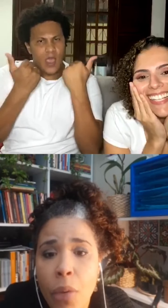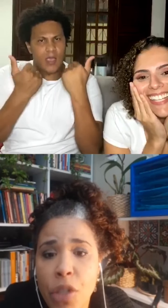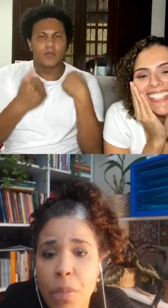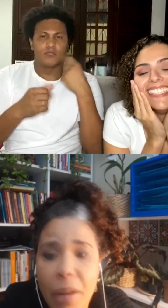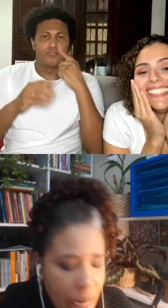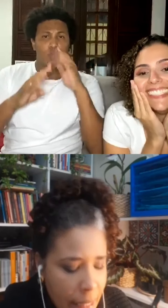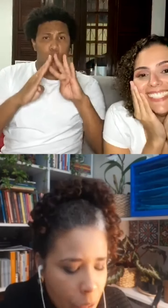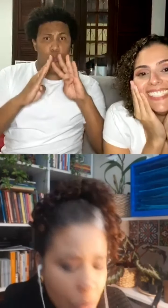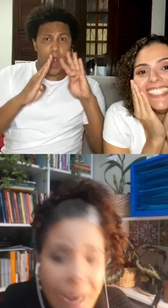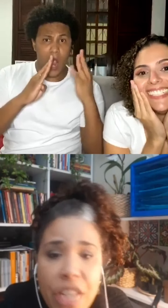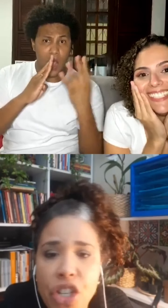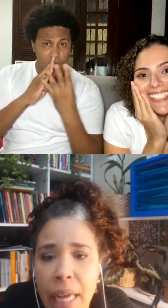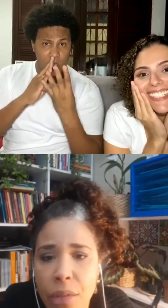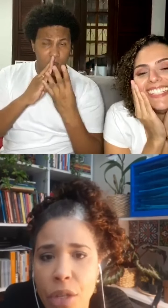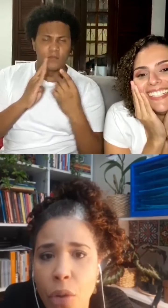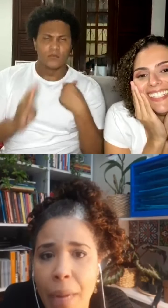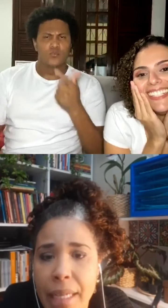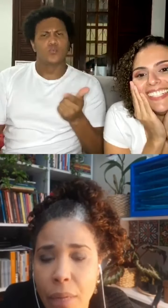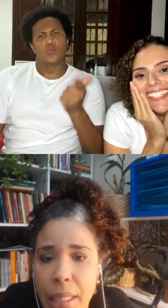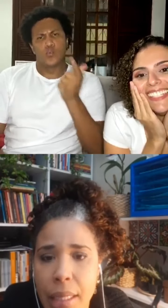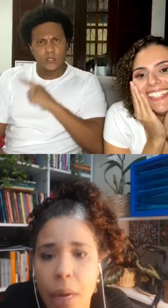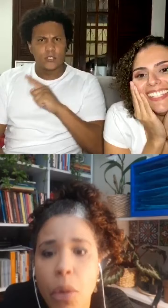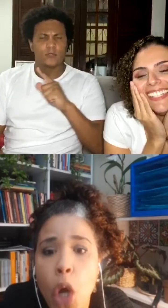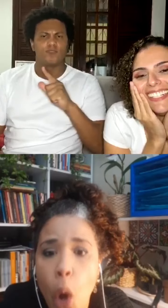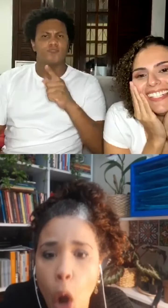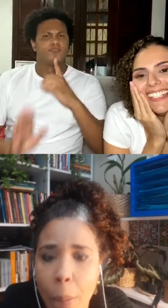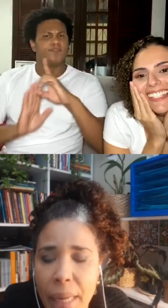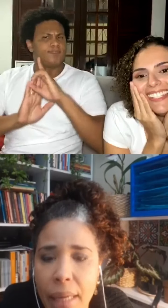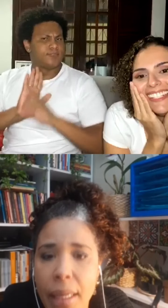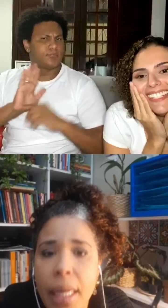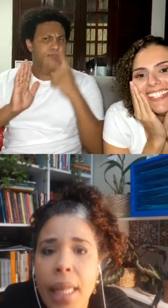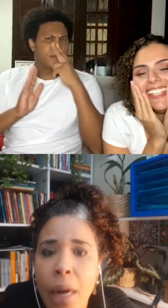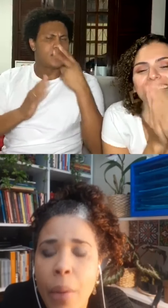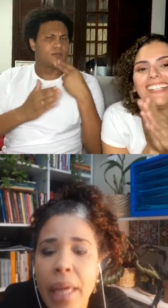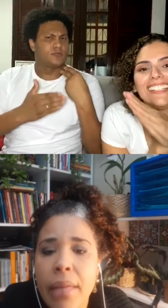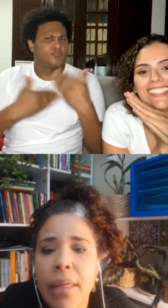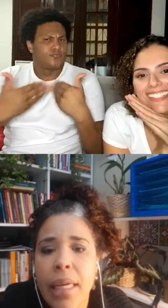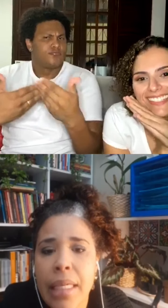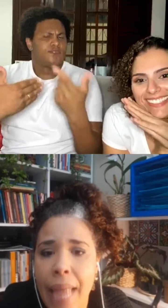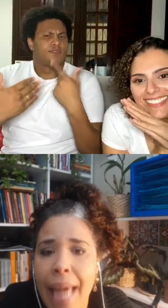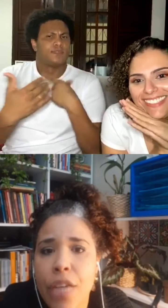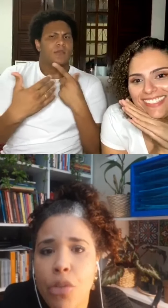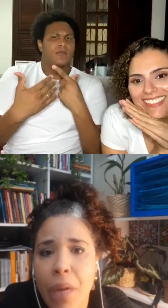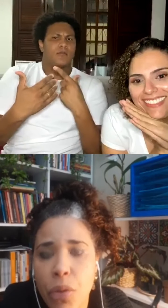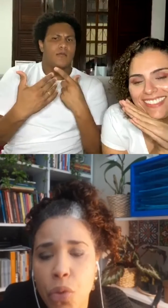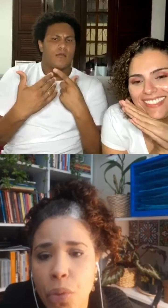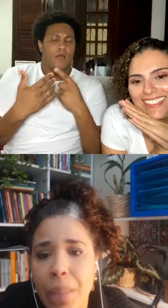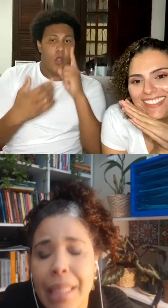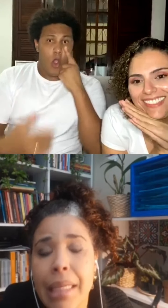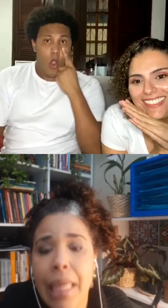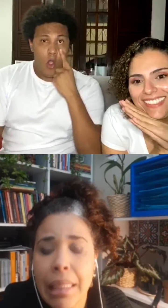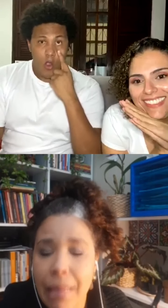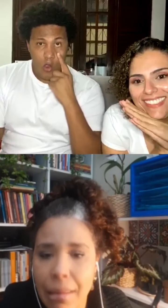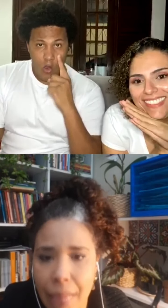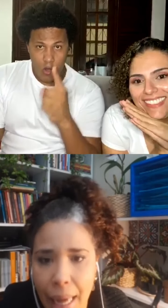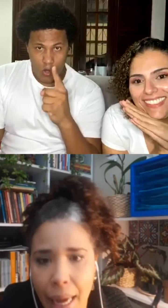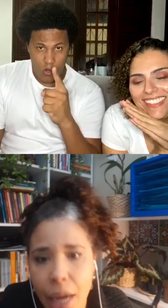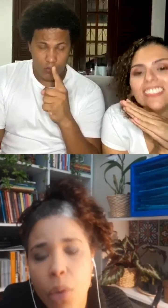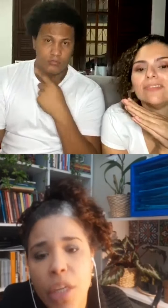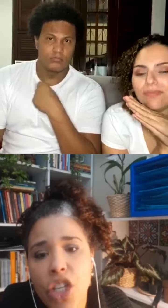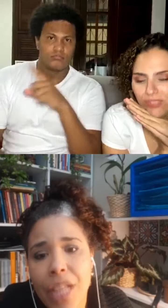de preferência com mais direitos e com mais educação. Cobre, não entre e saia de uma consulta sem